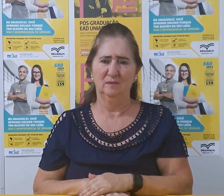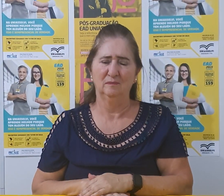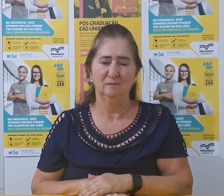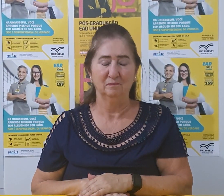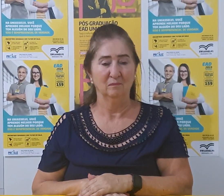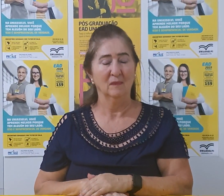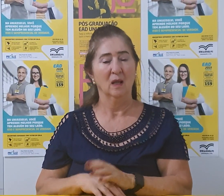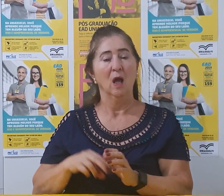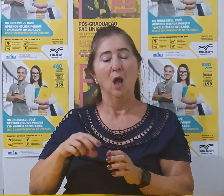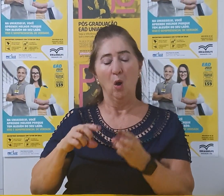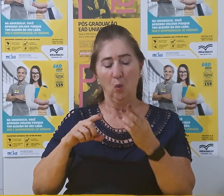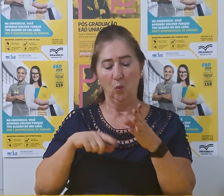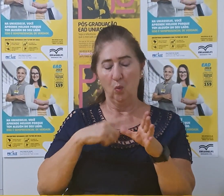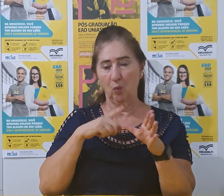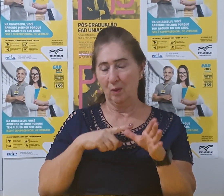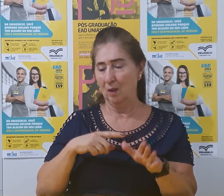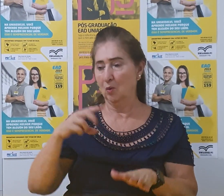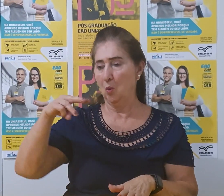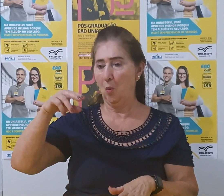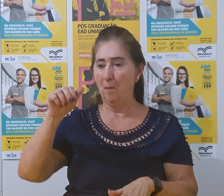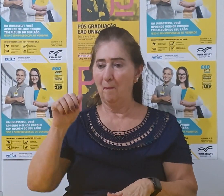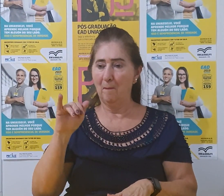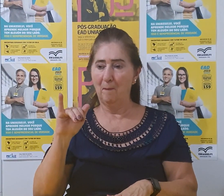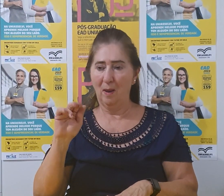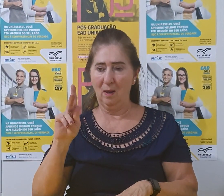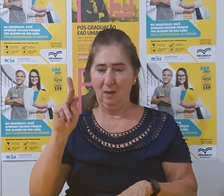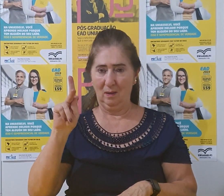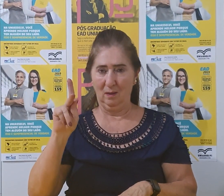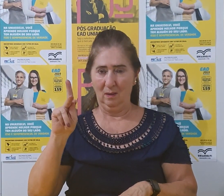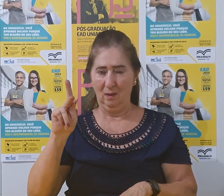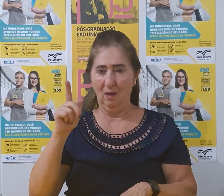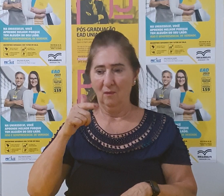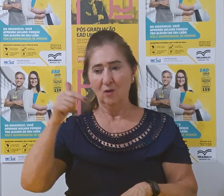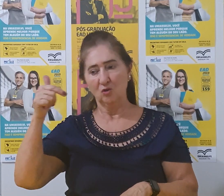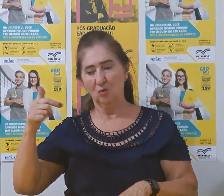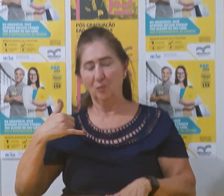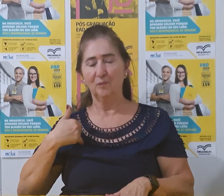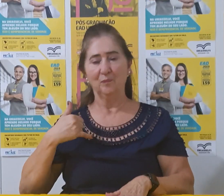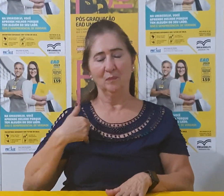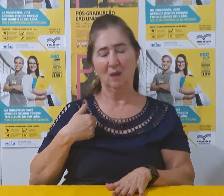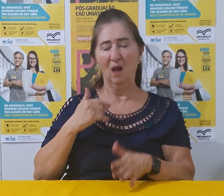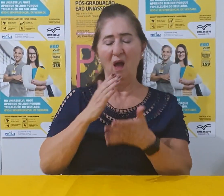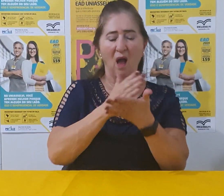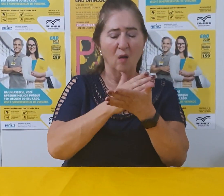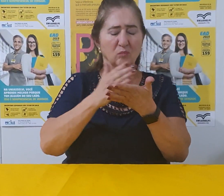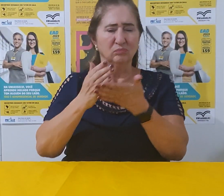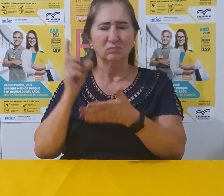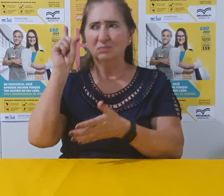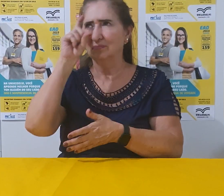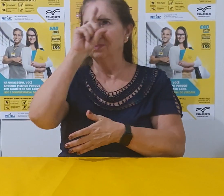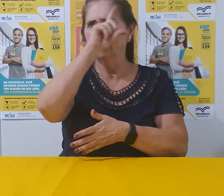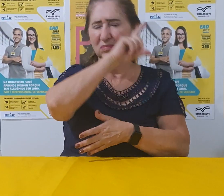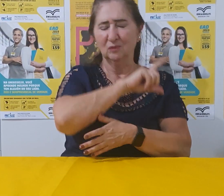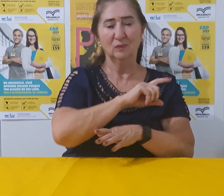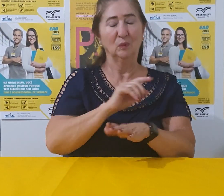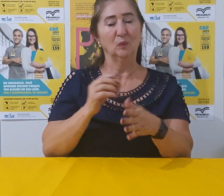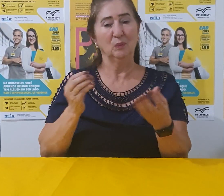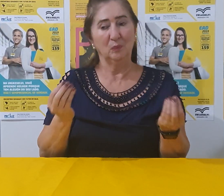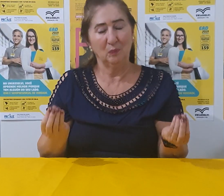Mike, 22 anos. Teve algumas dificuldades até então no processo de